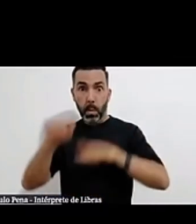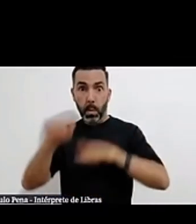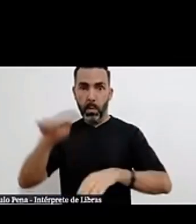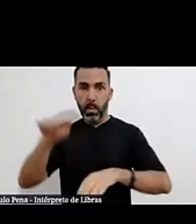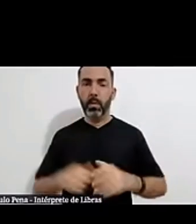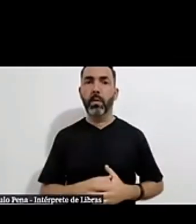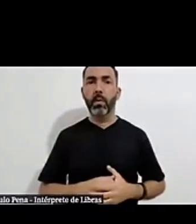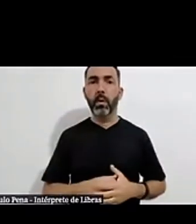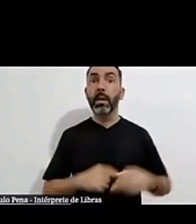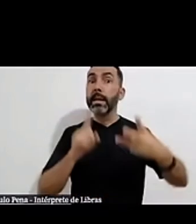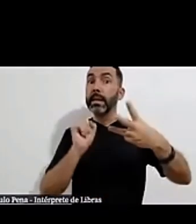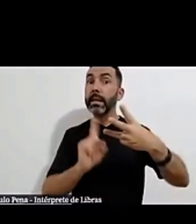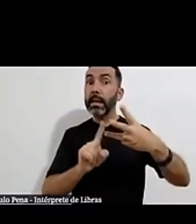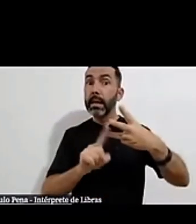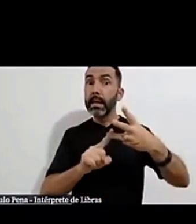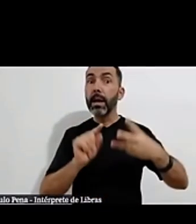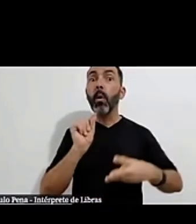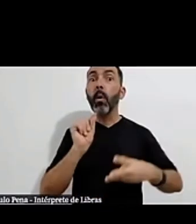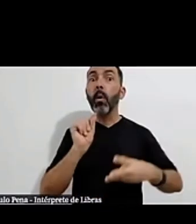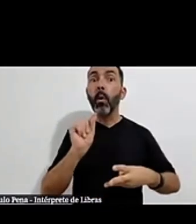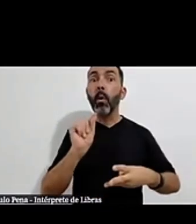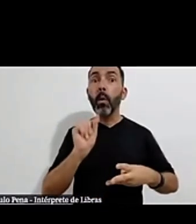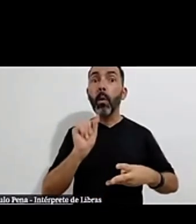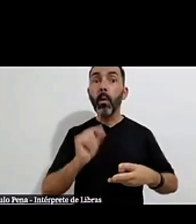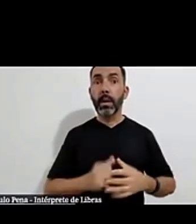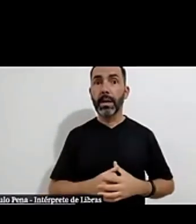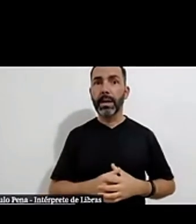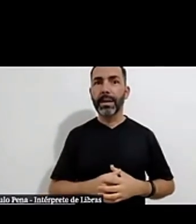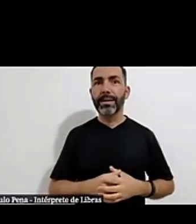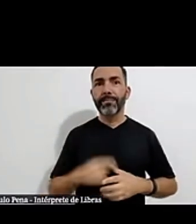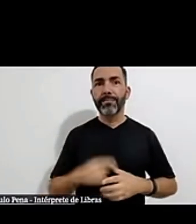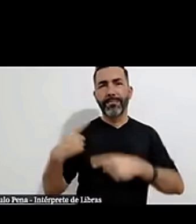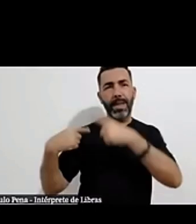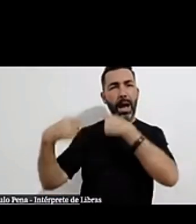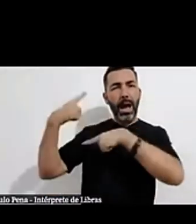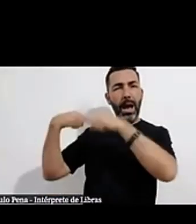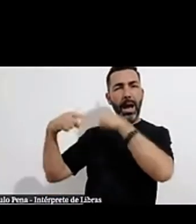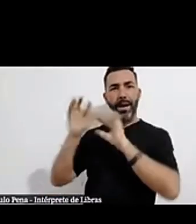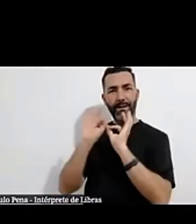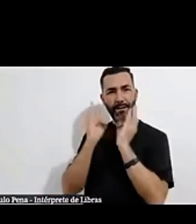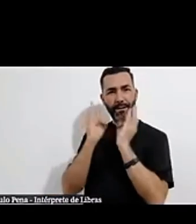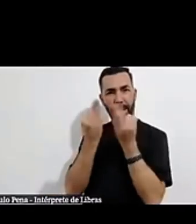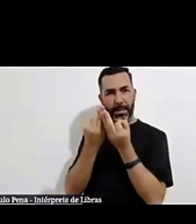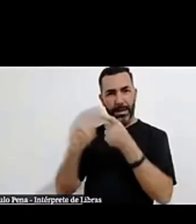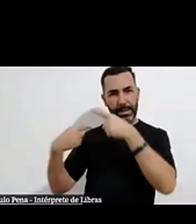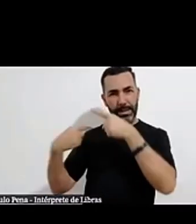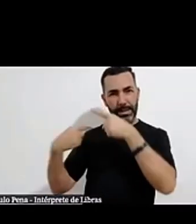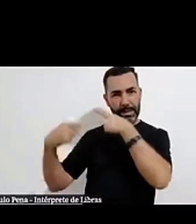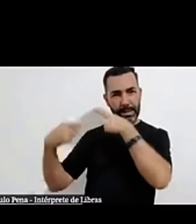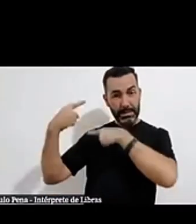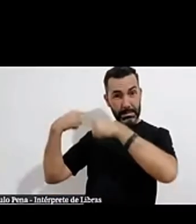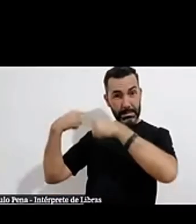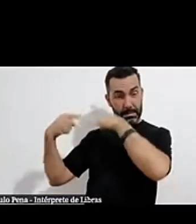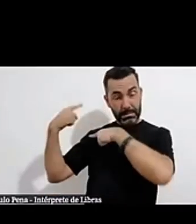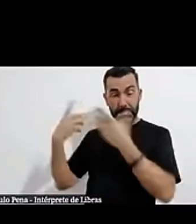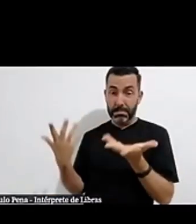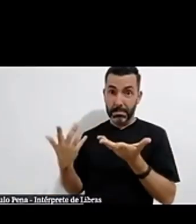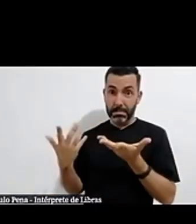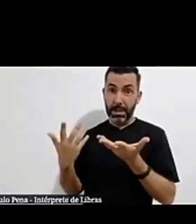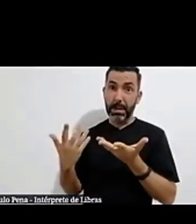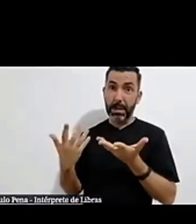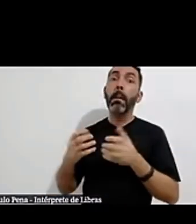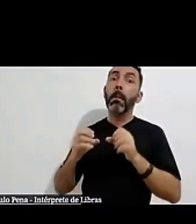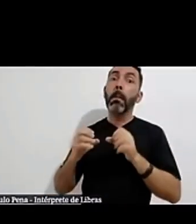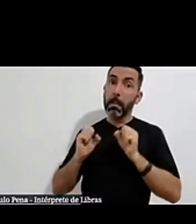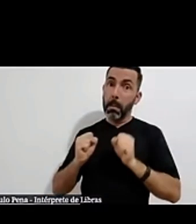fator, seria os fatores genéticos. Algumas arritmias têm predisposição hereditária,